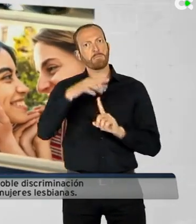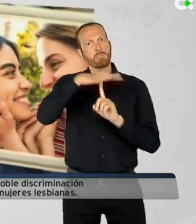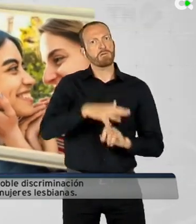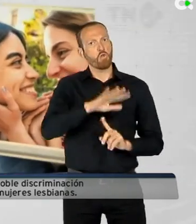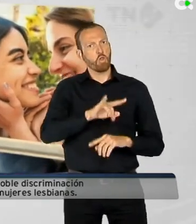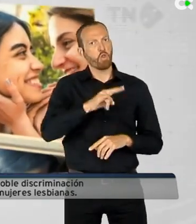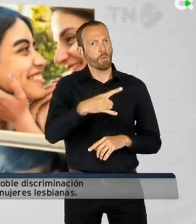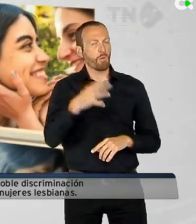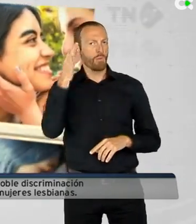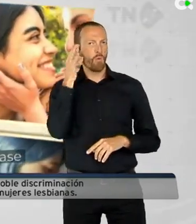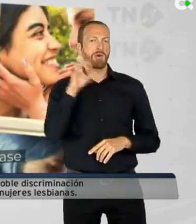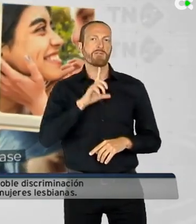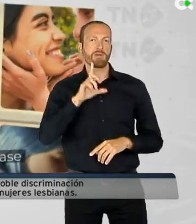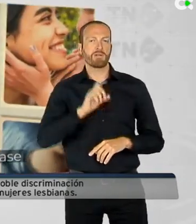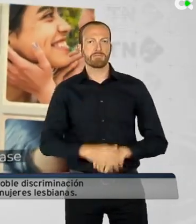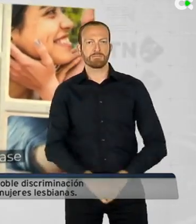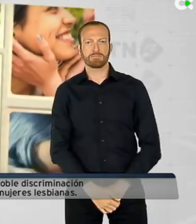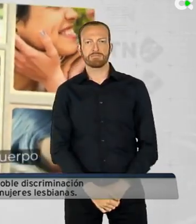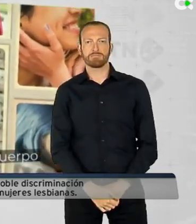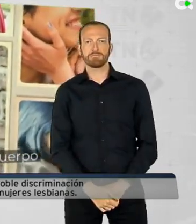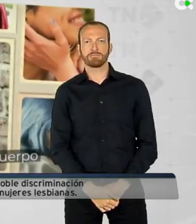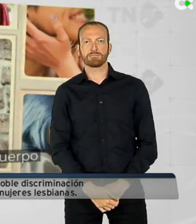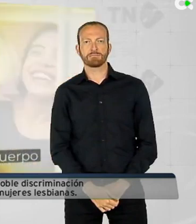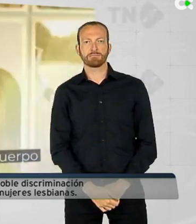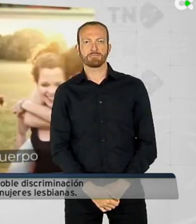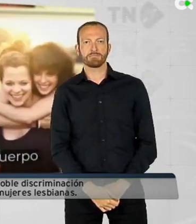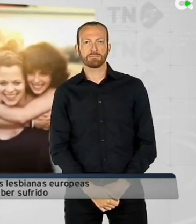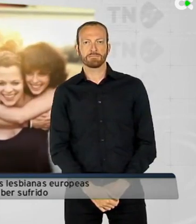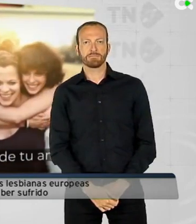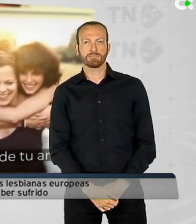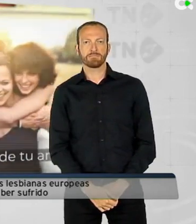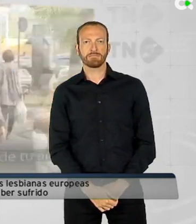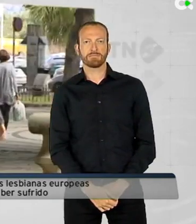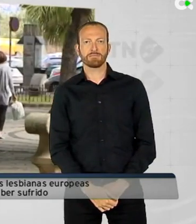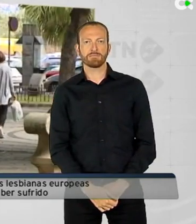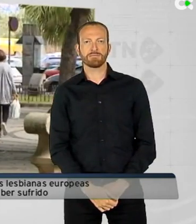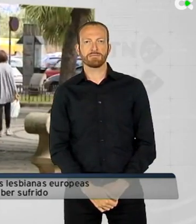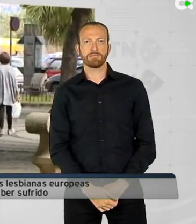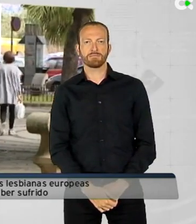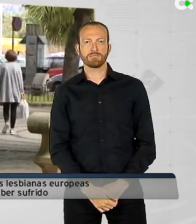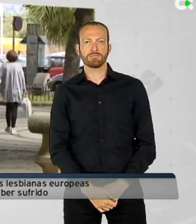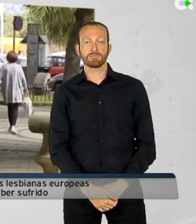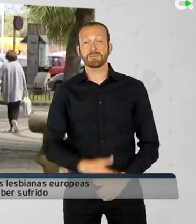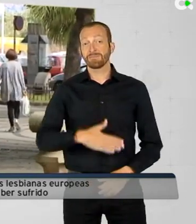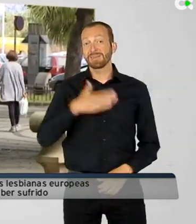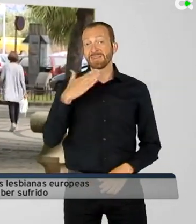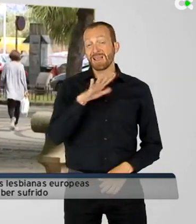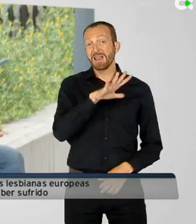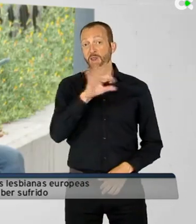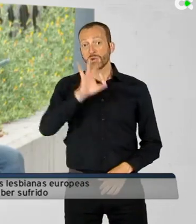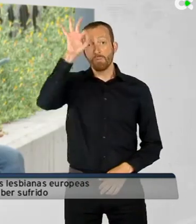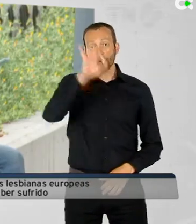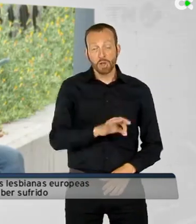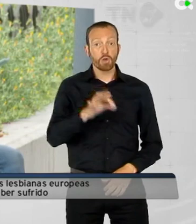que sufren las mujeres lesbianas. Lo que pase, vivirá en mí tu cuerpo, en donde antes... Casi el 50% de